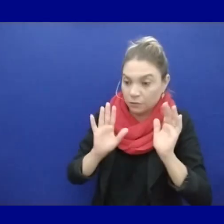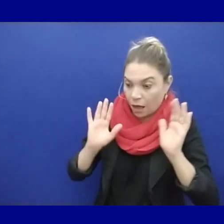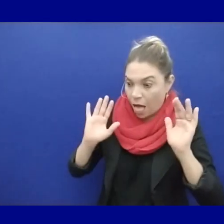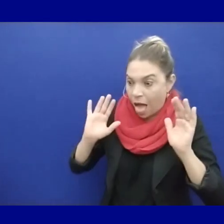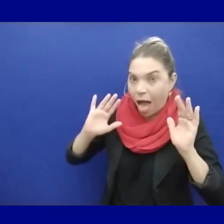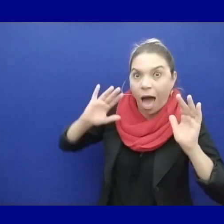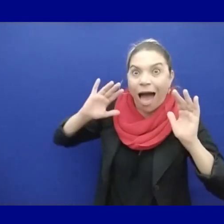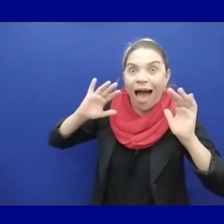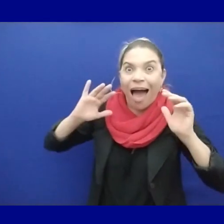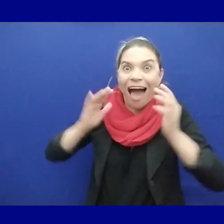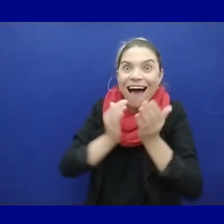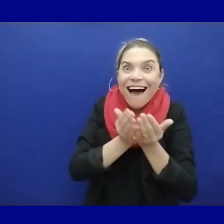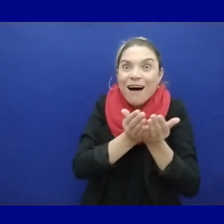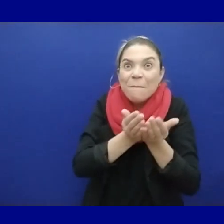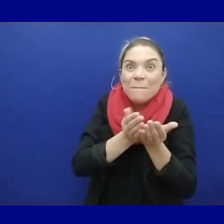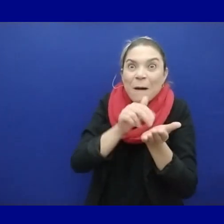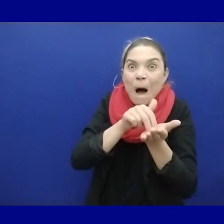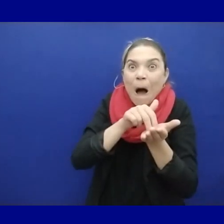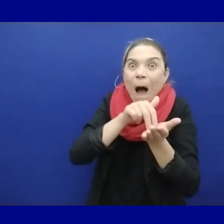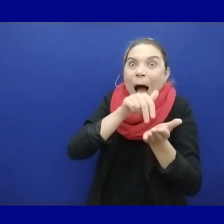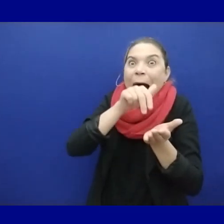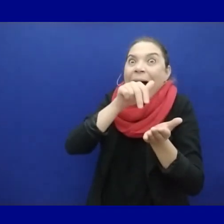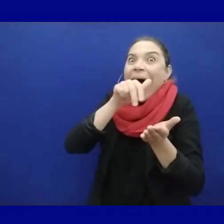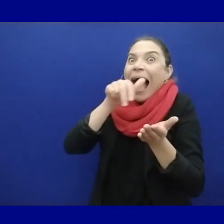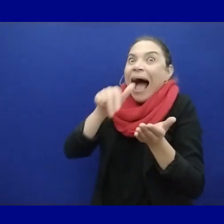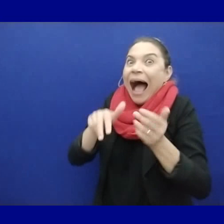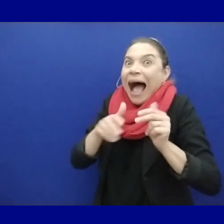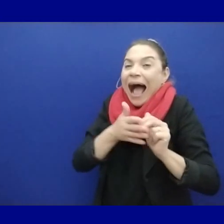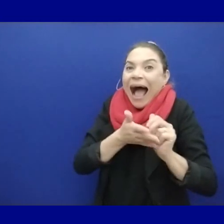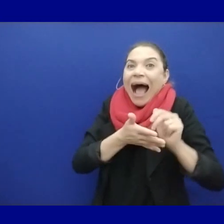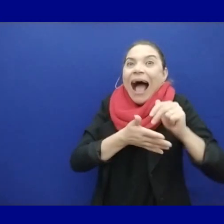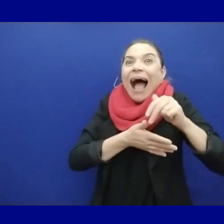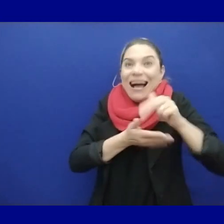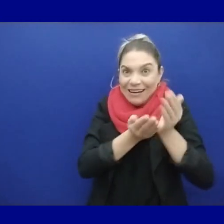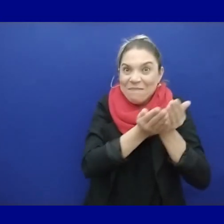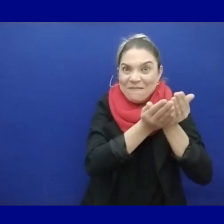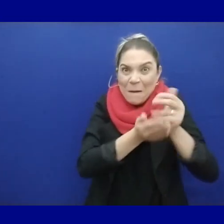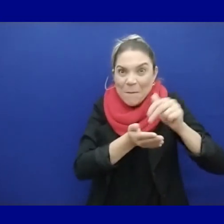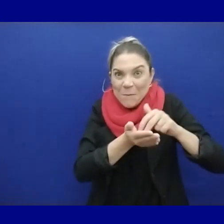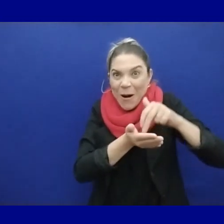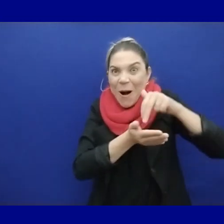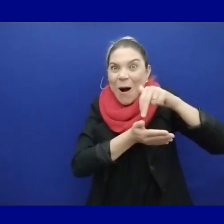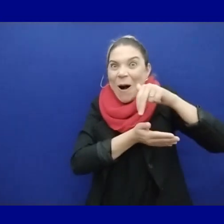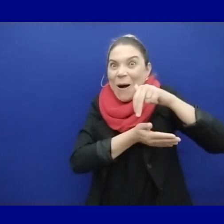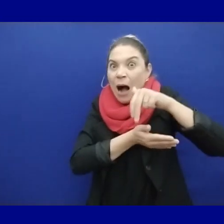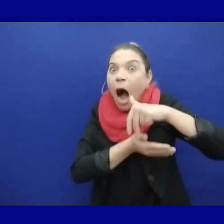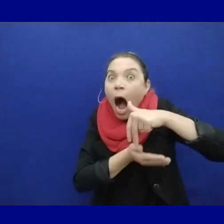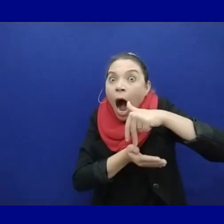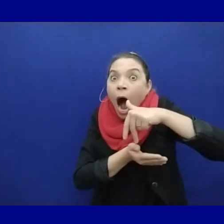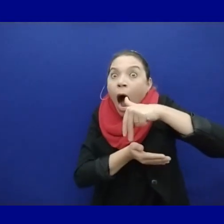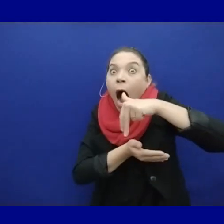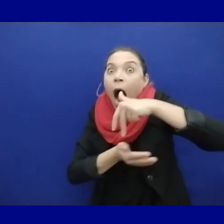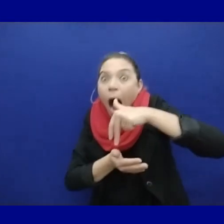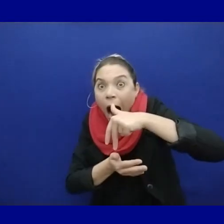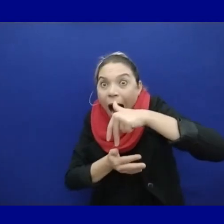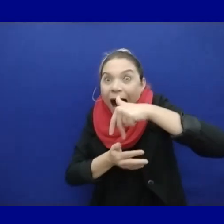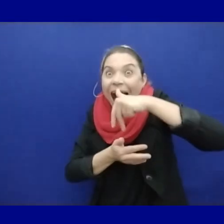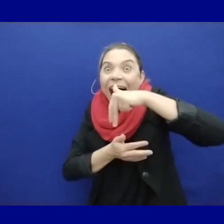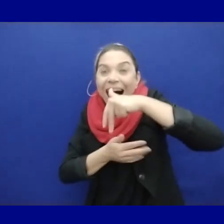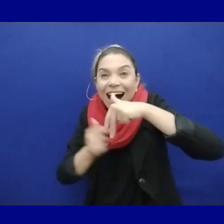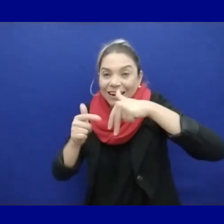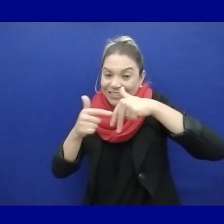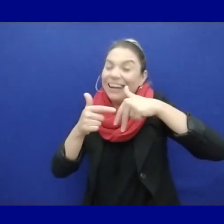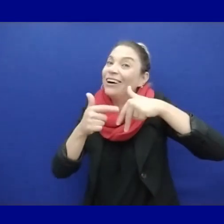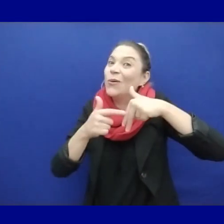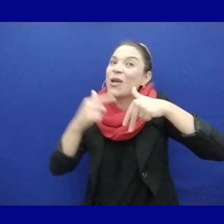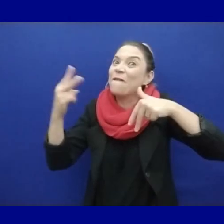as águas e foi ter com Jesus, infelizmente, até a hora em que voltou a ser dominado pelo medo, quando sentiu a força